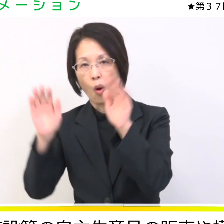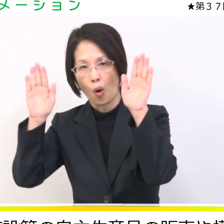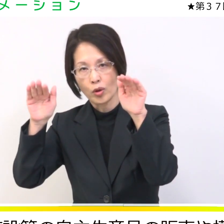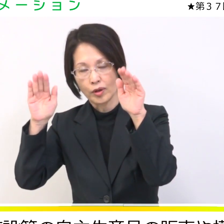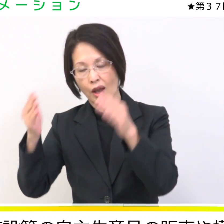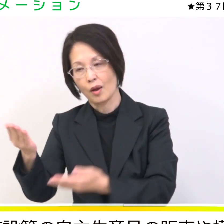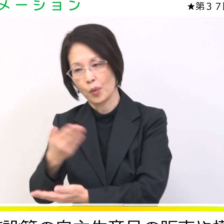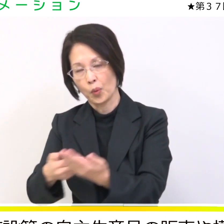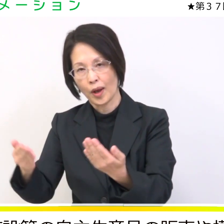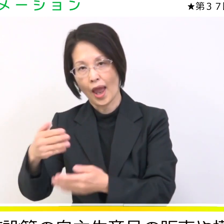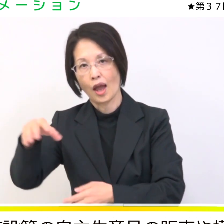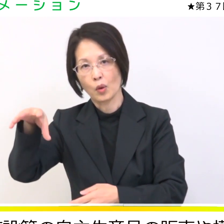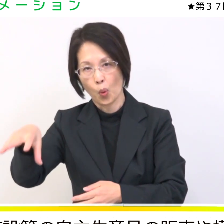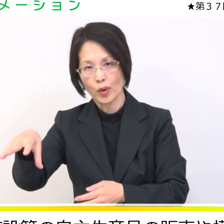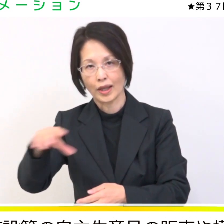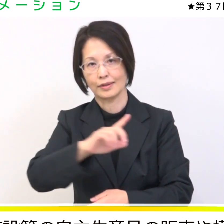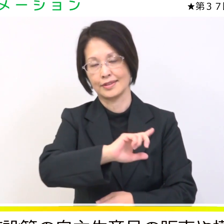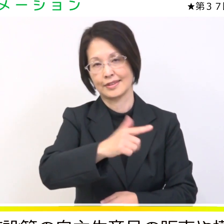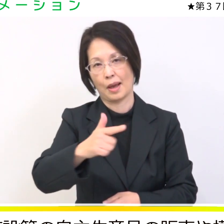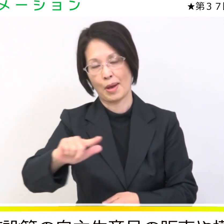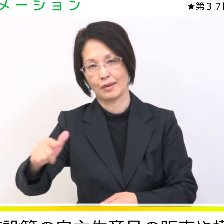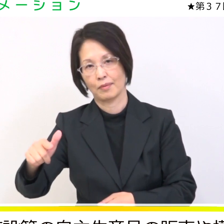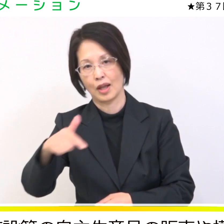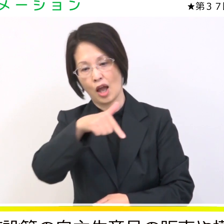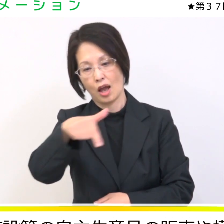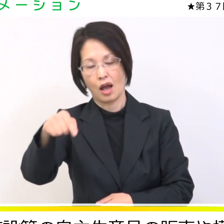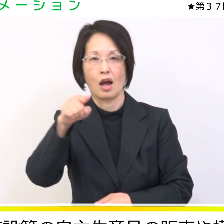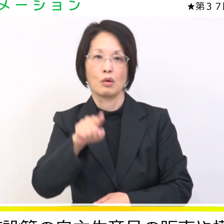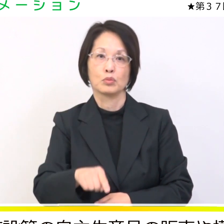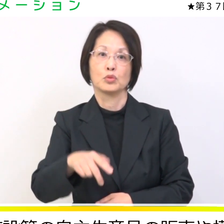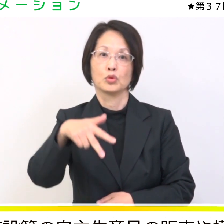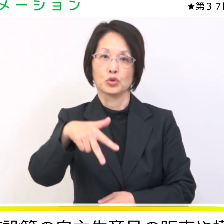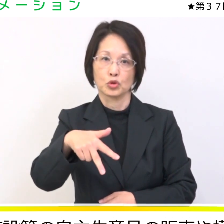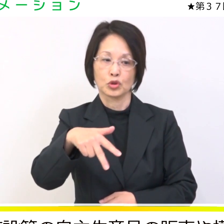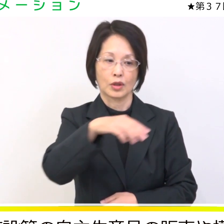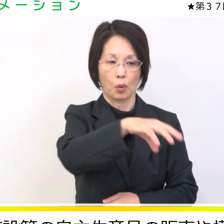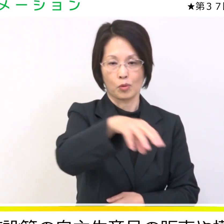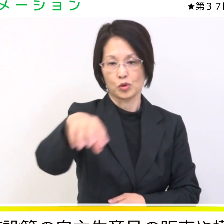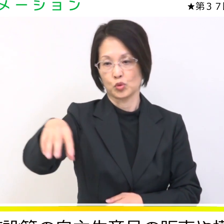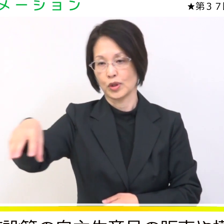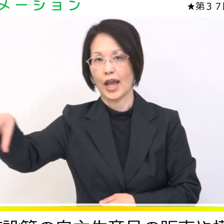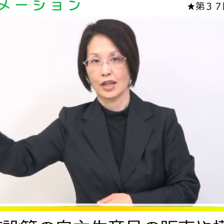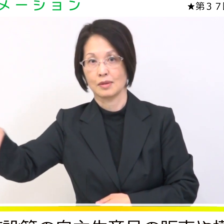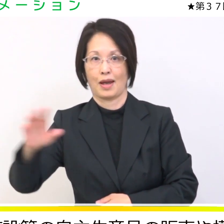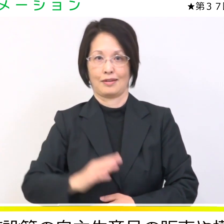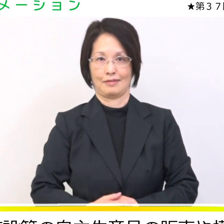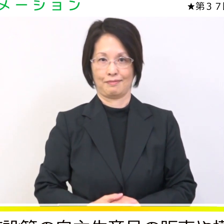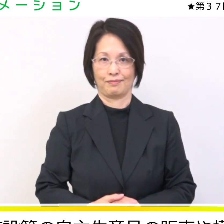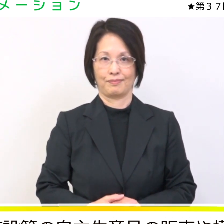補助犬ふれあいコーナーなどの様々なブースも出店します